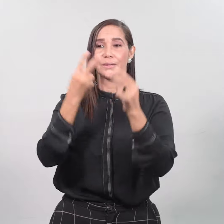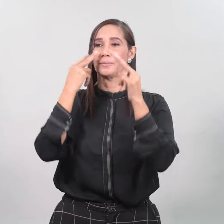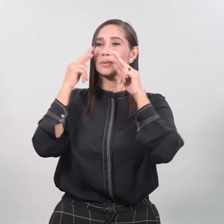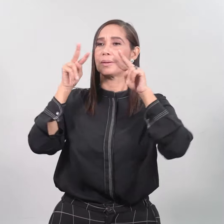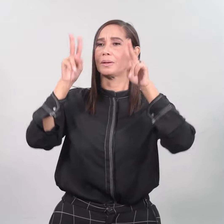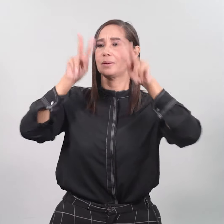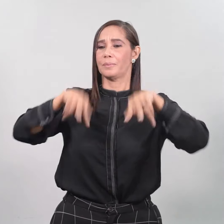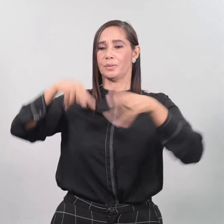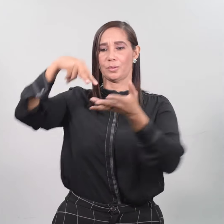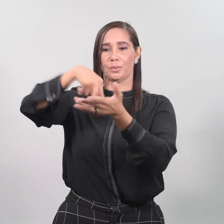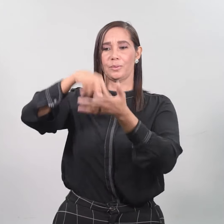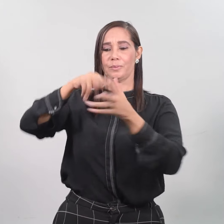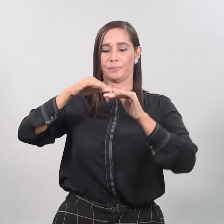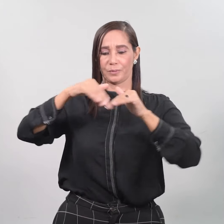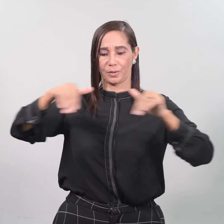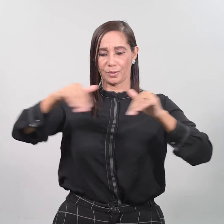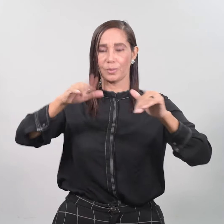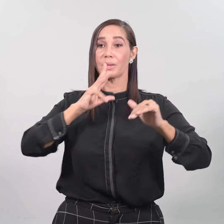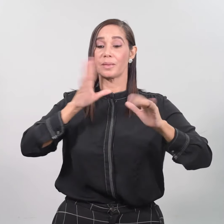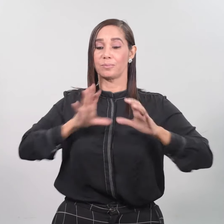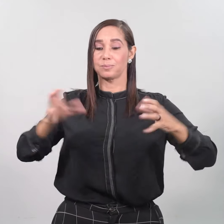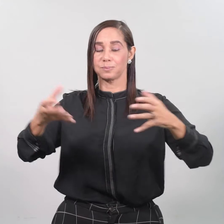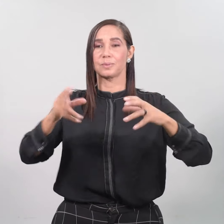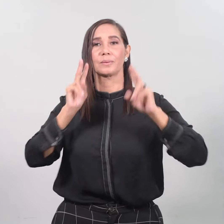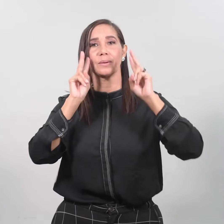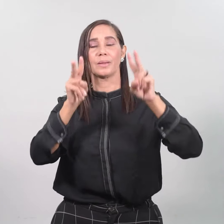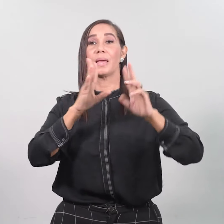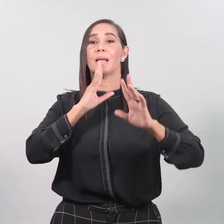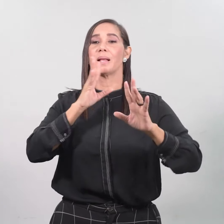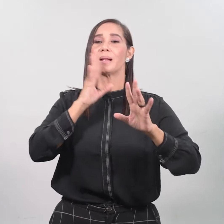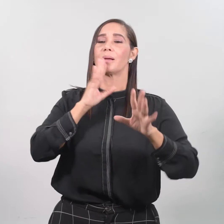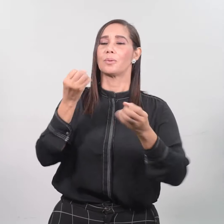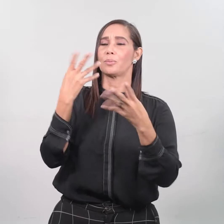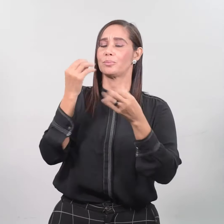quedó de pie en la orilla. Les habló mucho rato en parábolas.